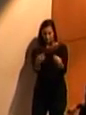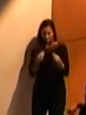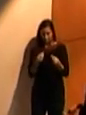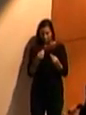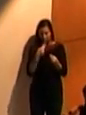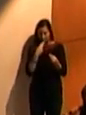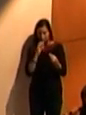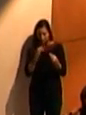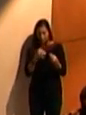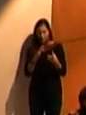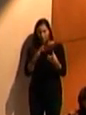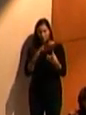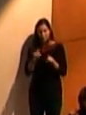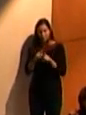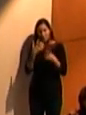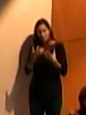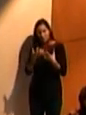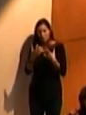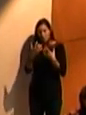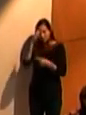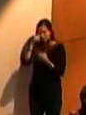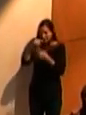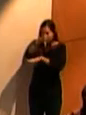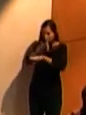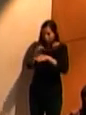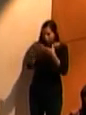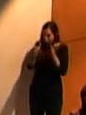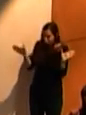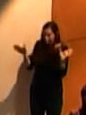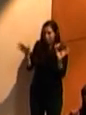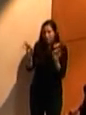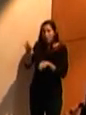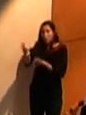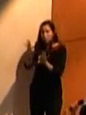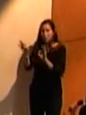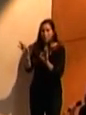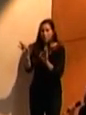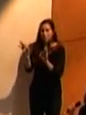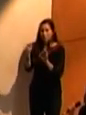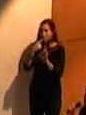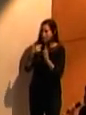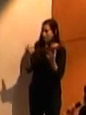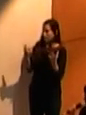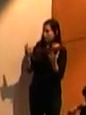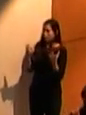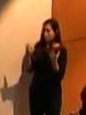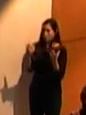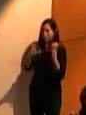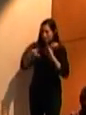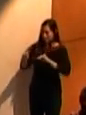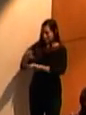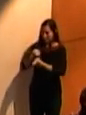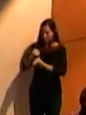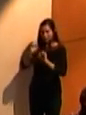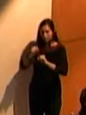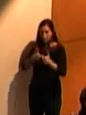la perspective du choix et donc de l'adaptation de l'espace à l'ensemble des situations handicapantes.